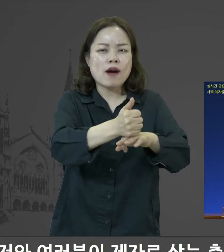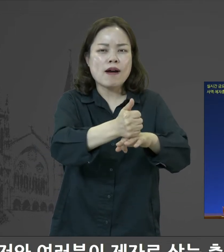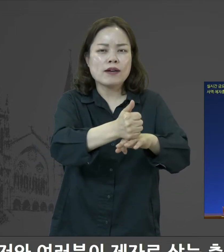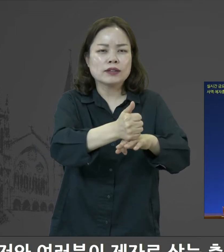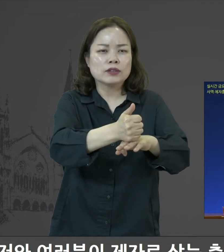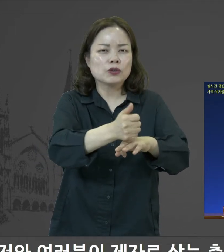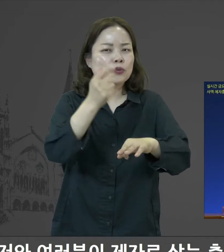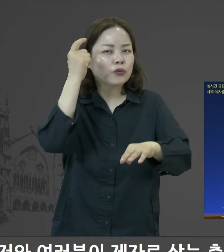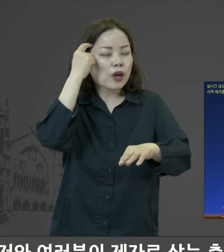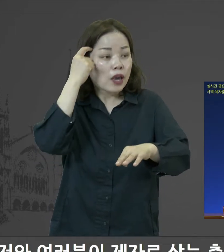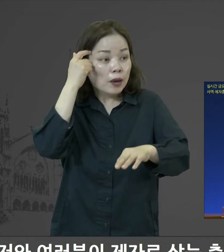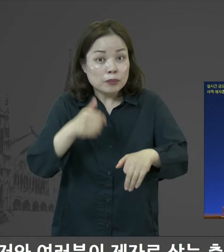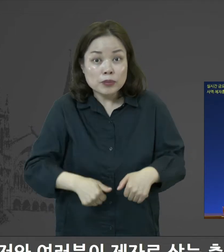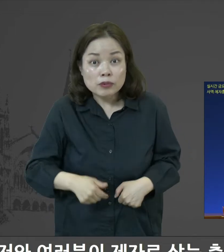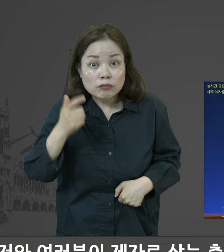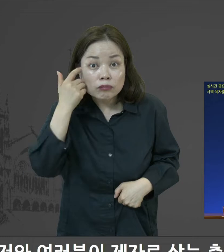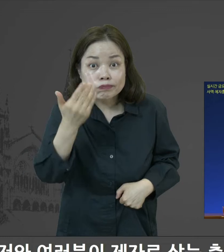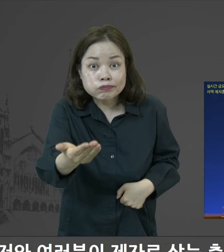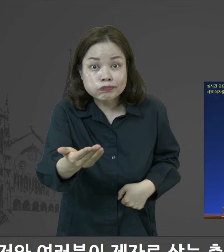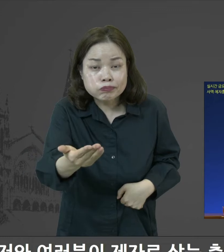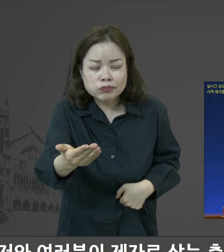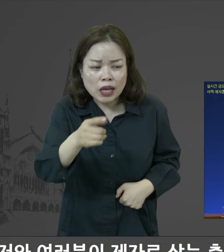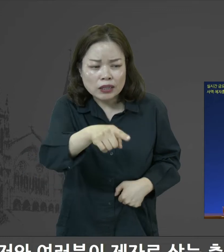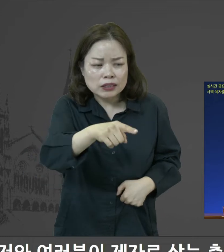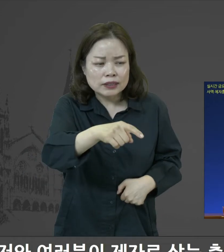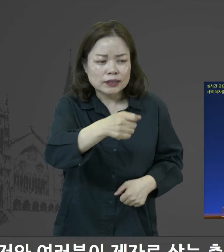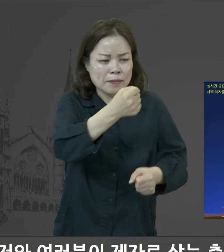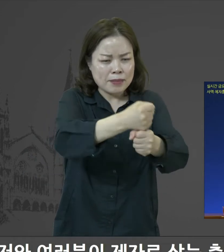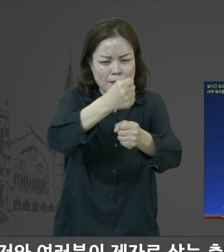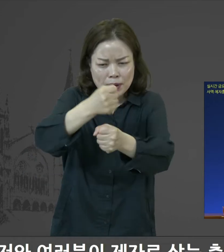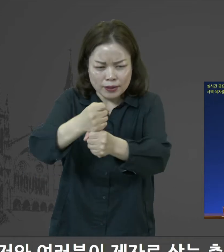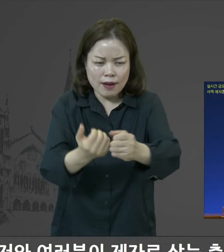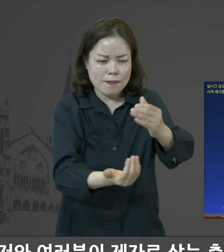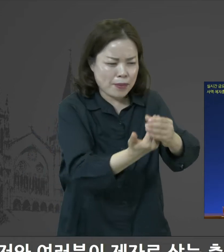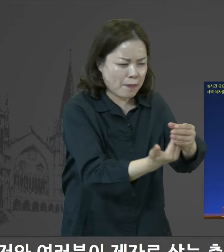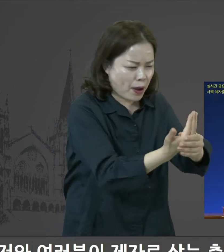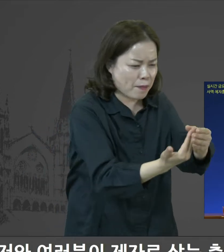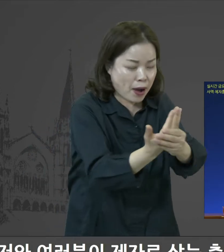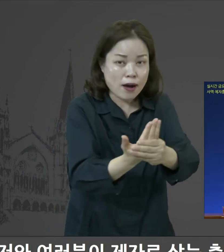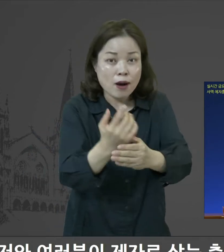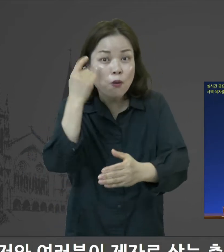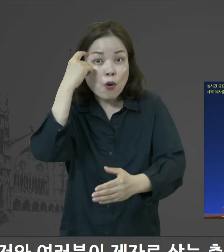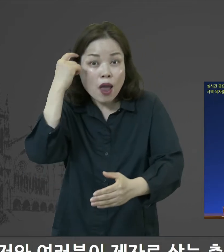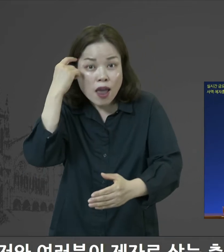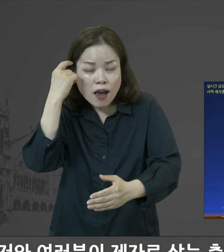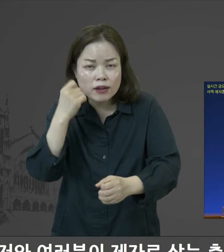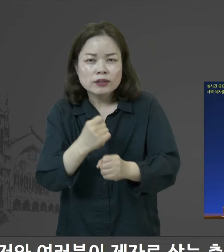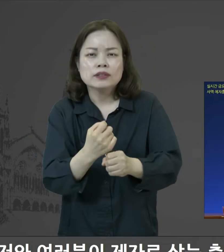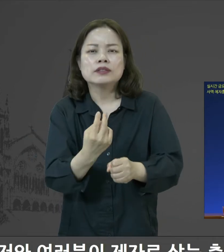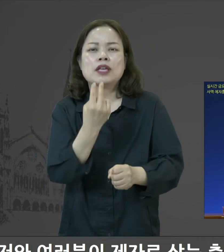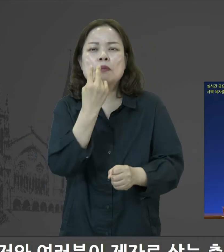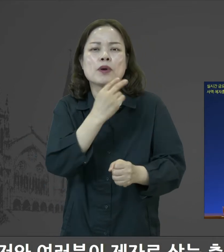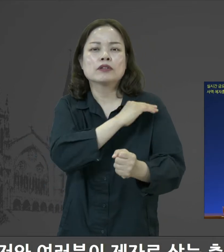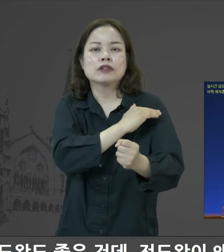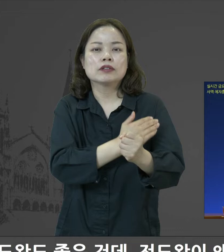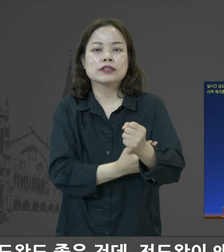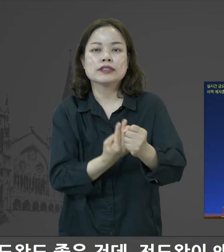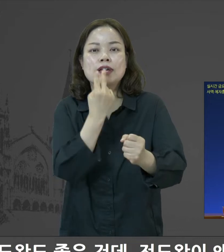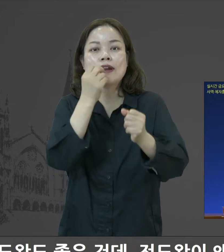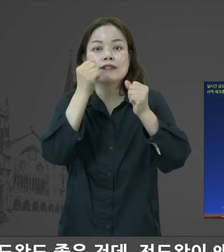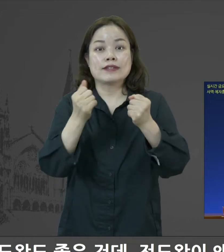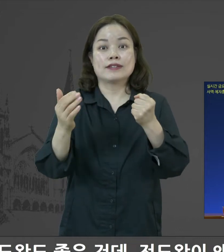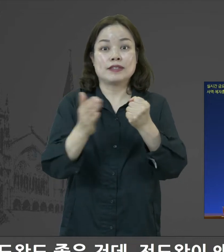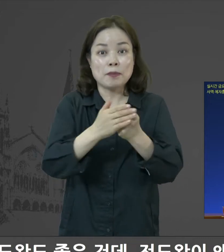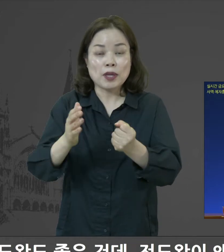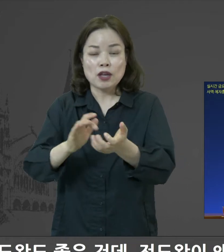겁니다. 전도왕이 되는 건 그 안에 생산력이 자꾸 생기는 거예요. 왜 생산력이 생기나? 생명이 자꾸 생겨서 그런 겁니다.